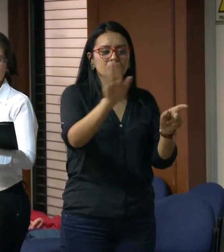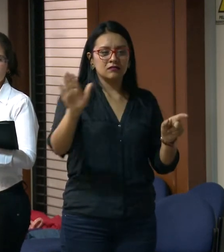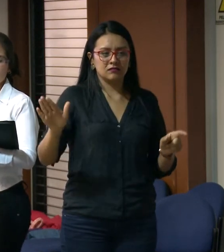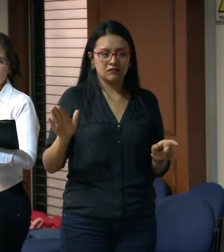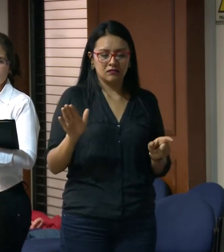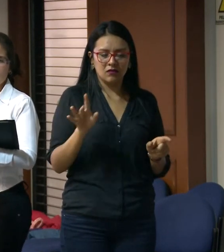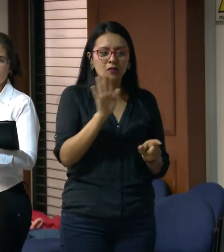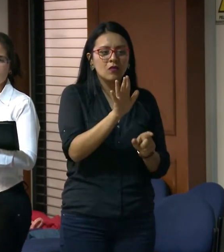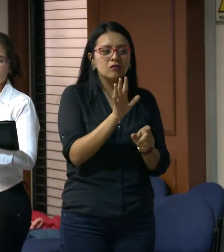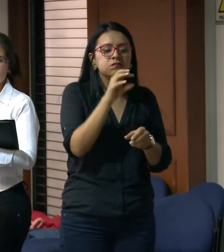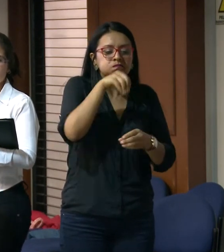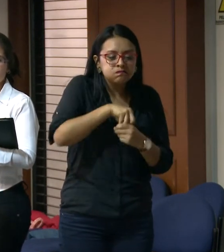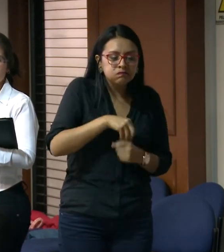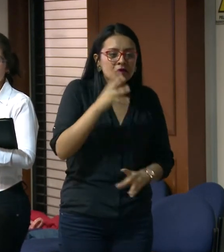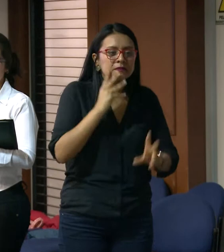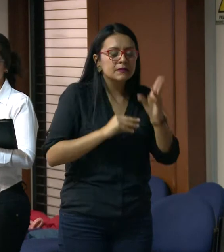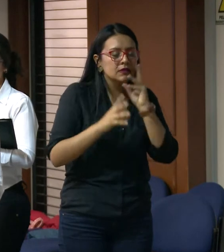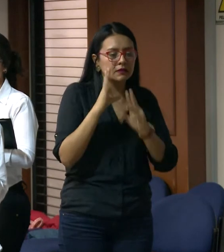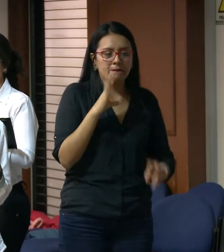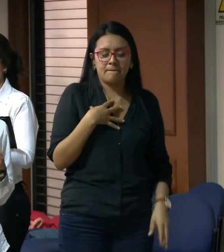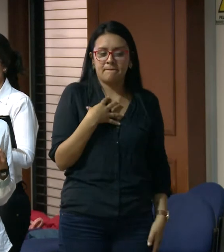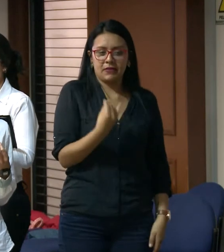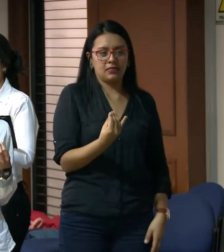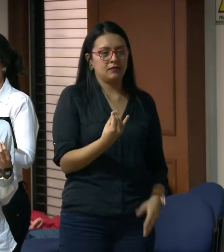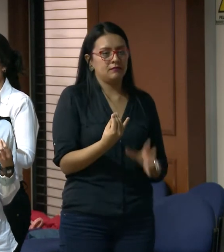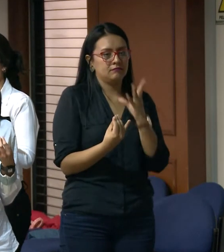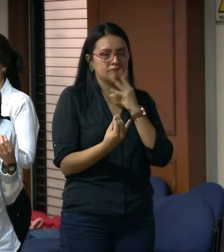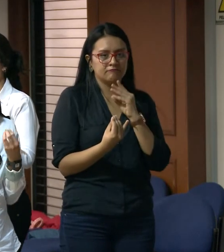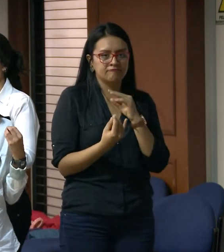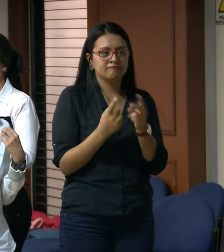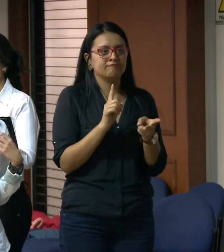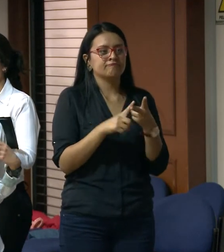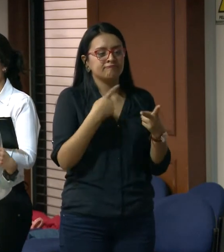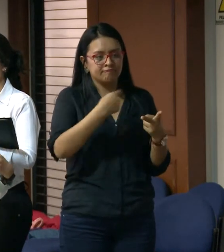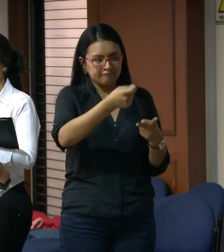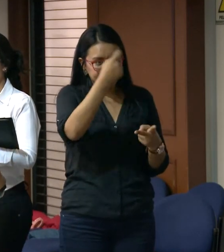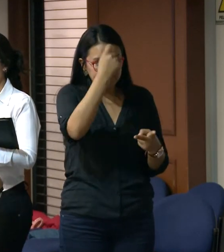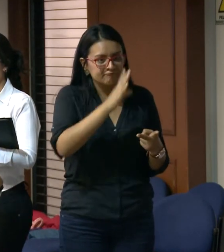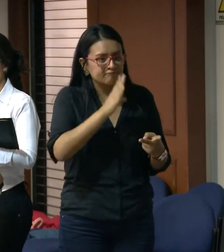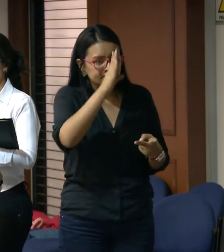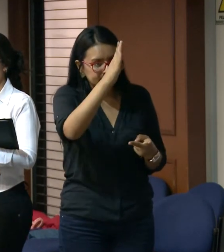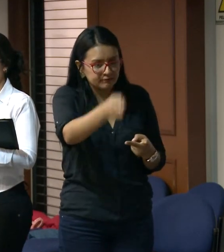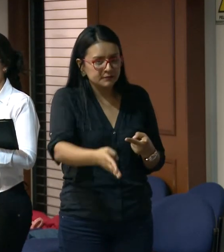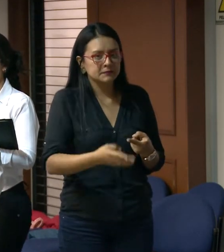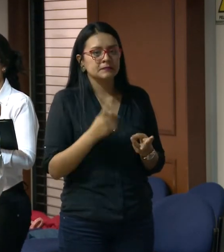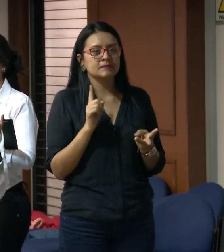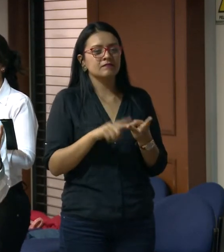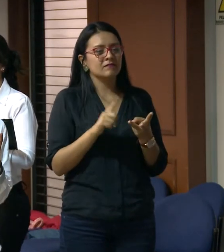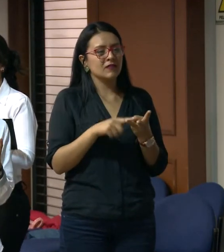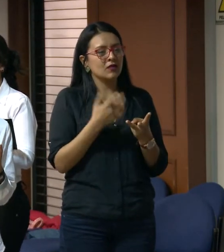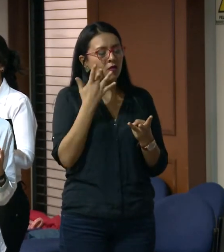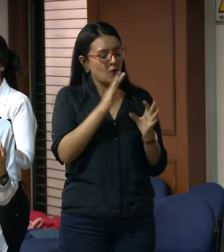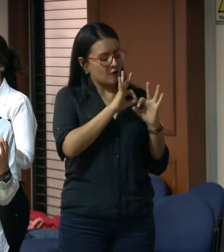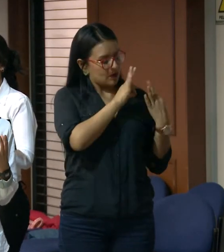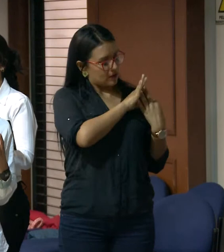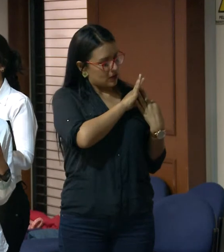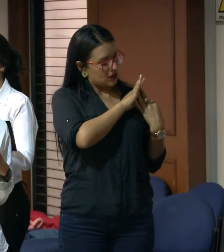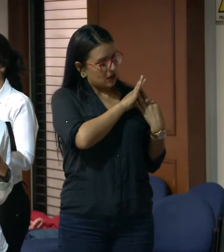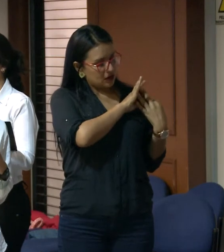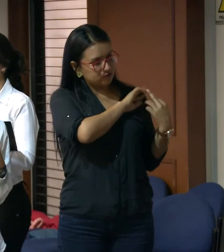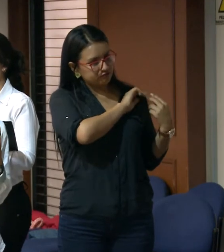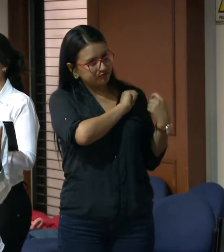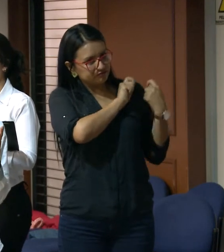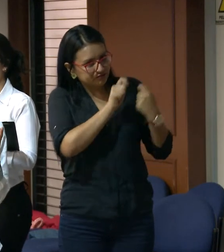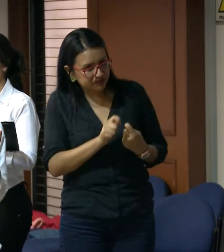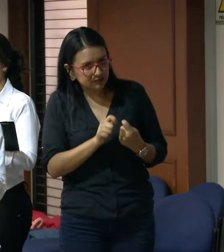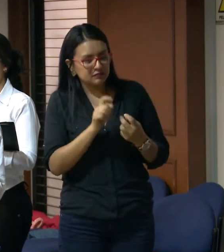cuenta esas experiencias que nos hacen únicos, tiene en cuenta también nuestras costumbres, esas raíces familiares,